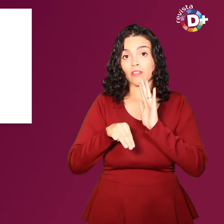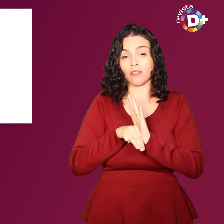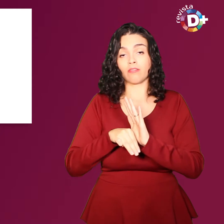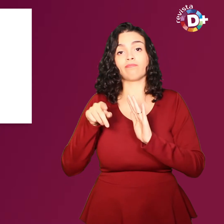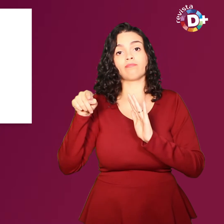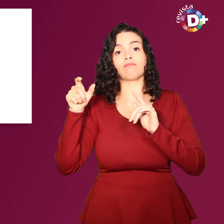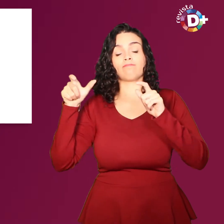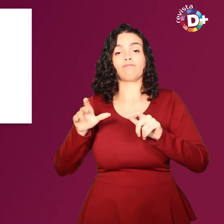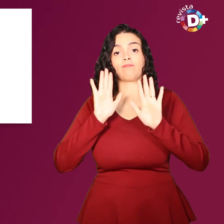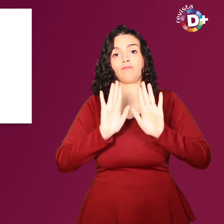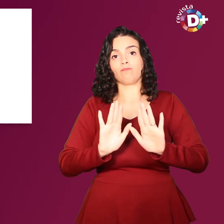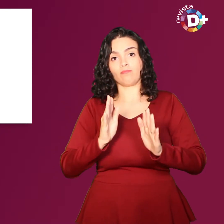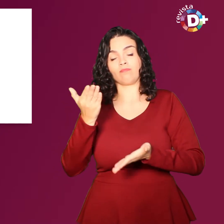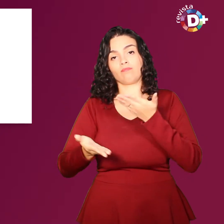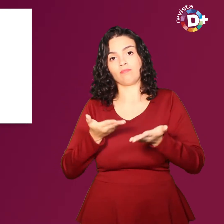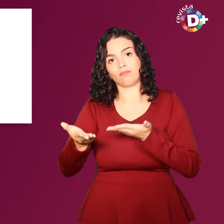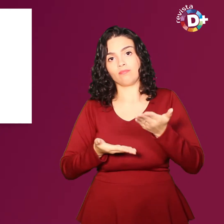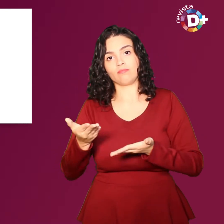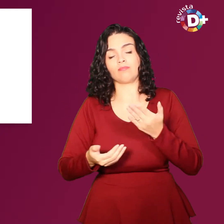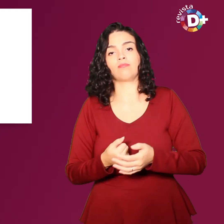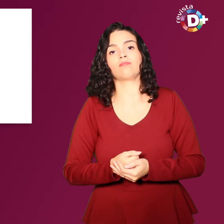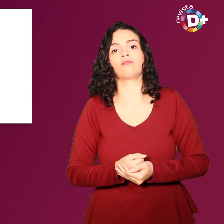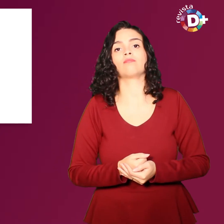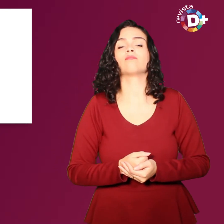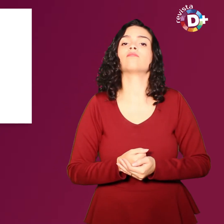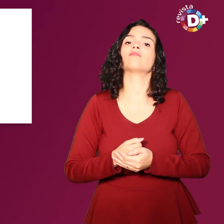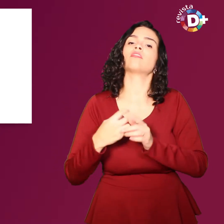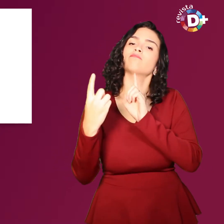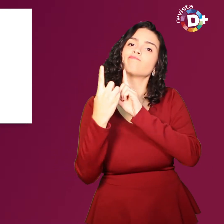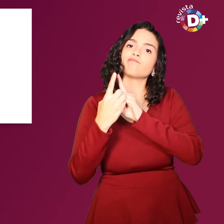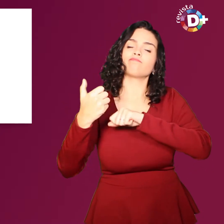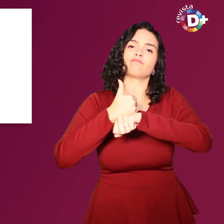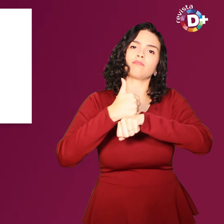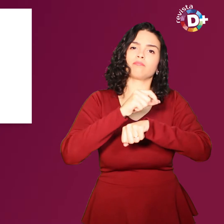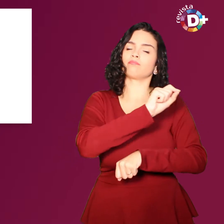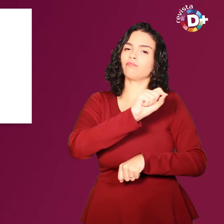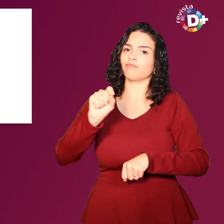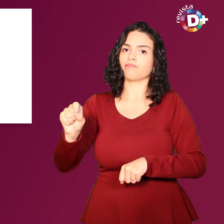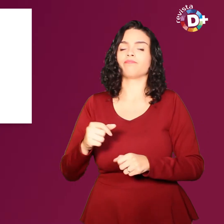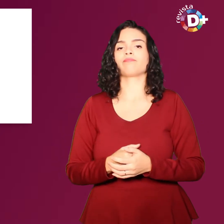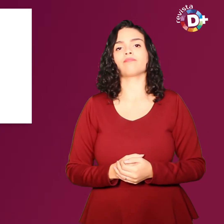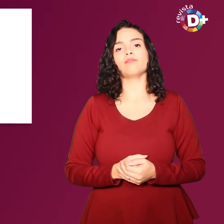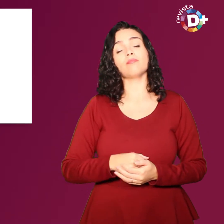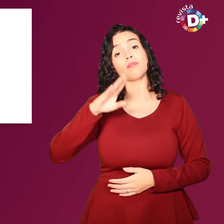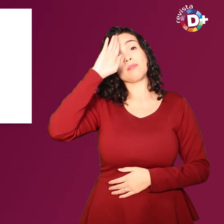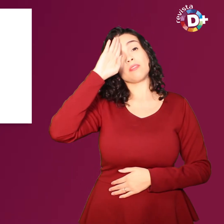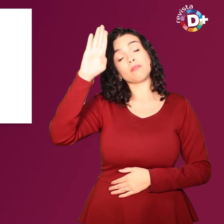Vila Mariana, em São Paulo, lembra Milena. Como todos, Milena foi assistida por uma equipe multidisciplinar.